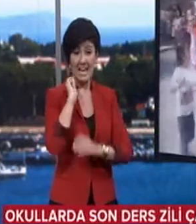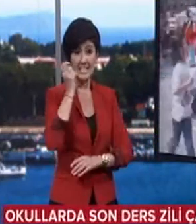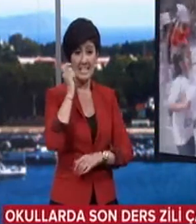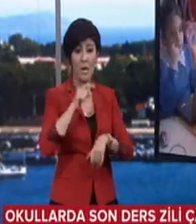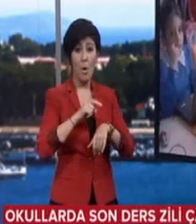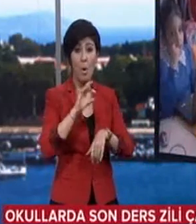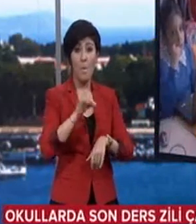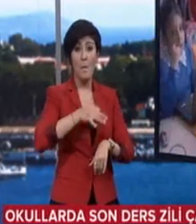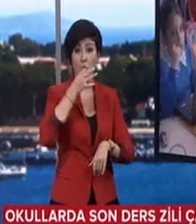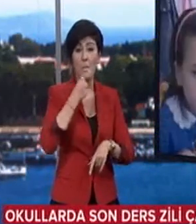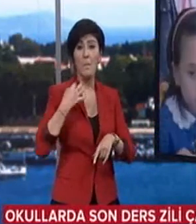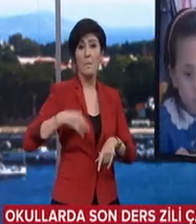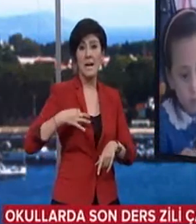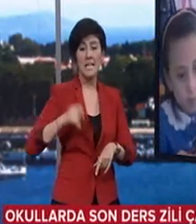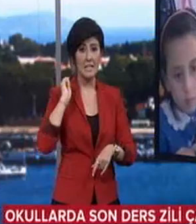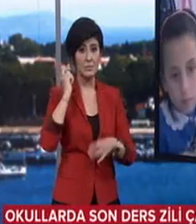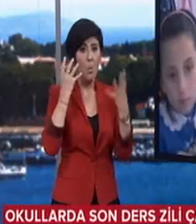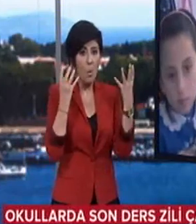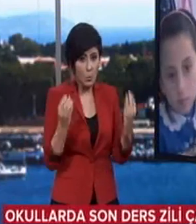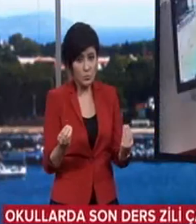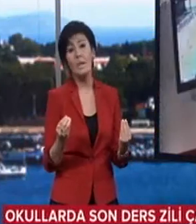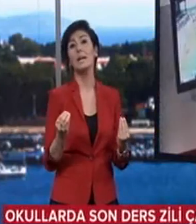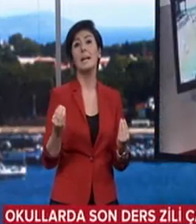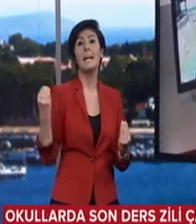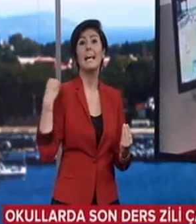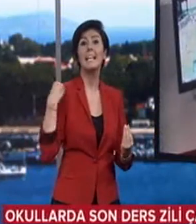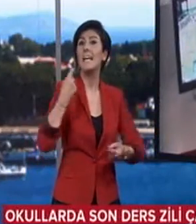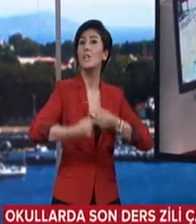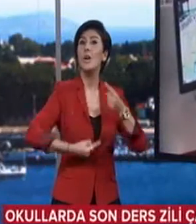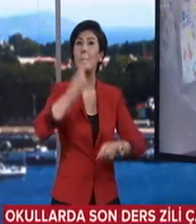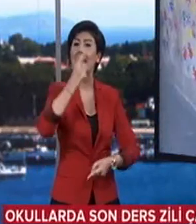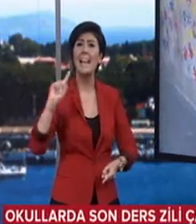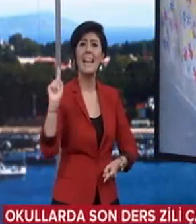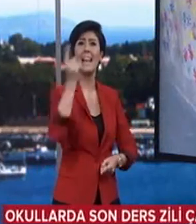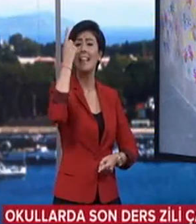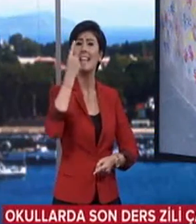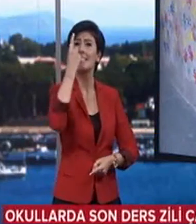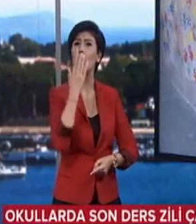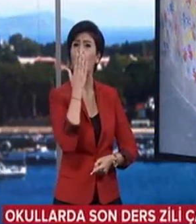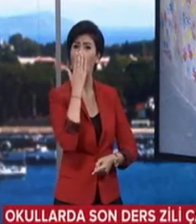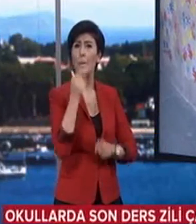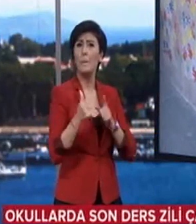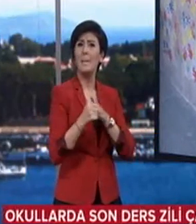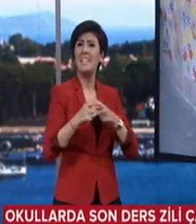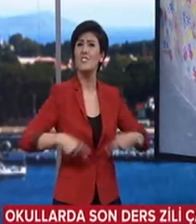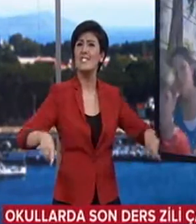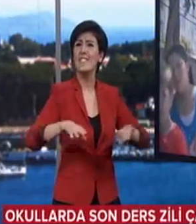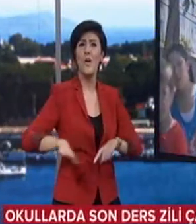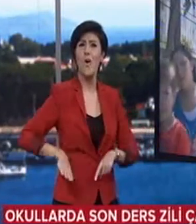ilk ders zili 15 Eylül Pazartesi günü çalacak. Yeni dönemde ilk kez ilkokul 1. sınıf